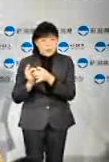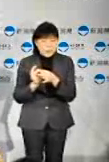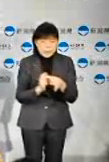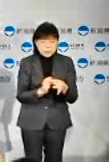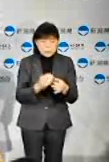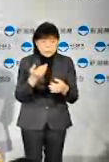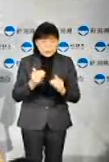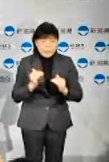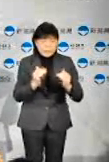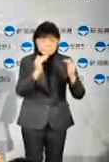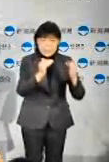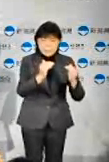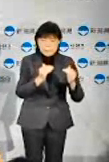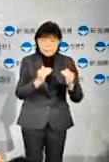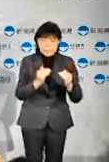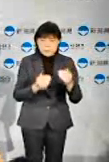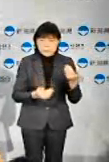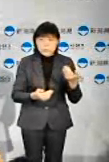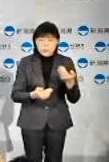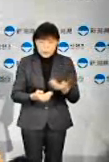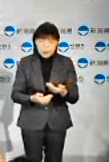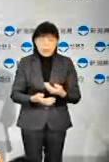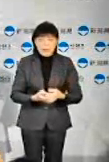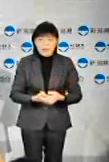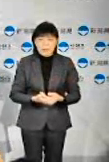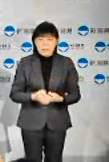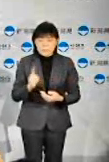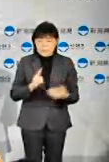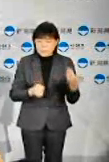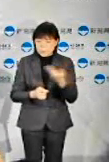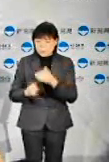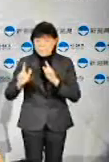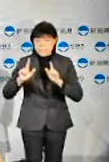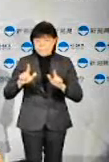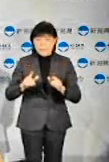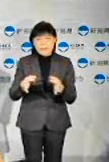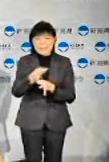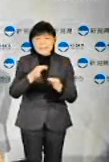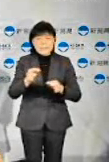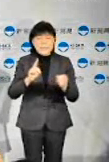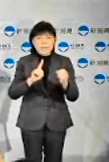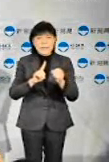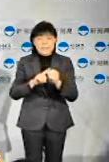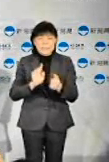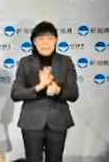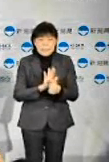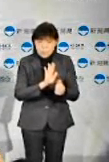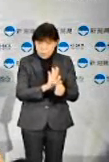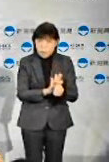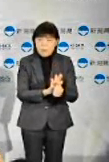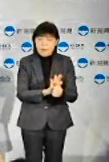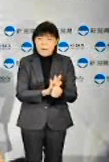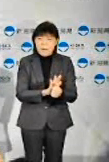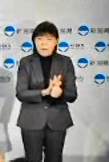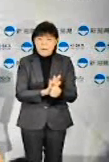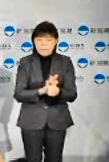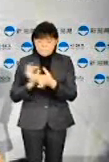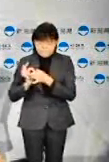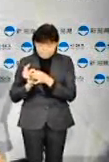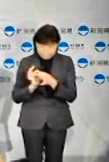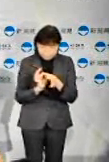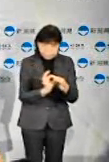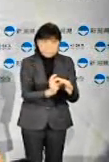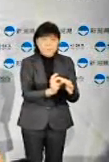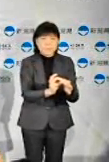は発展させてまた他の施策も、 いや、経済的支援はもちろんずっと引き続